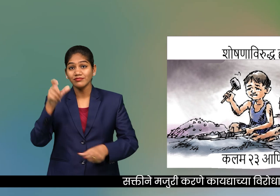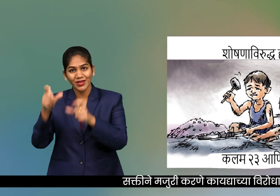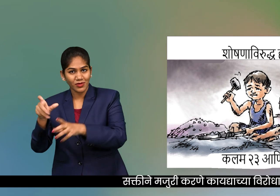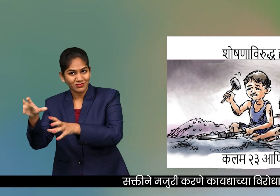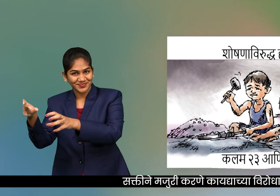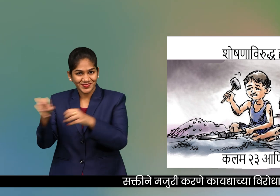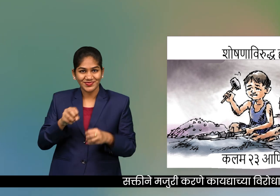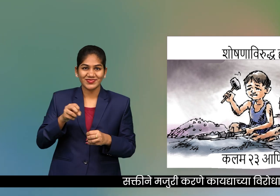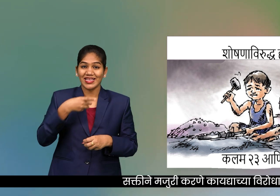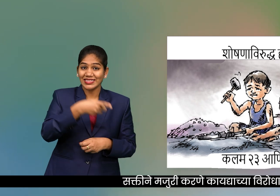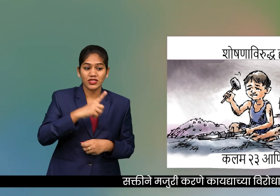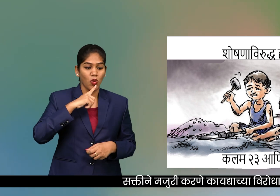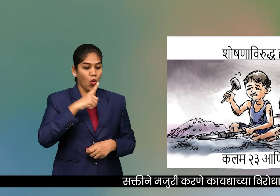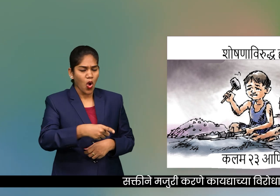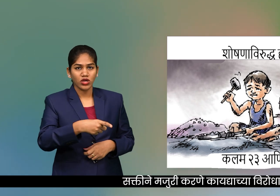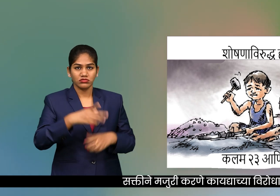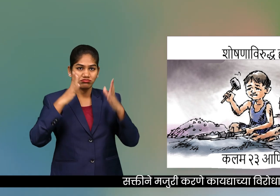सक्तीने मजुरी करणे कायद्याच्या विरोधात आहे.